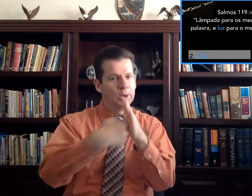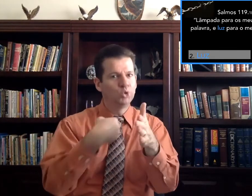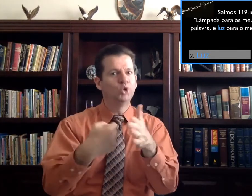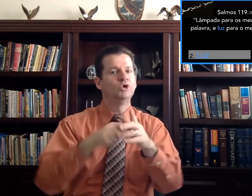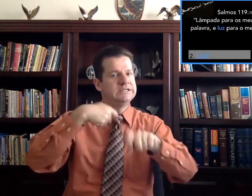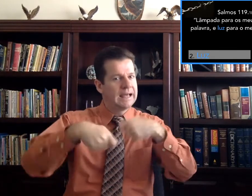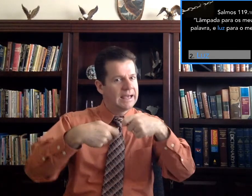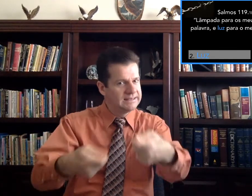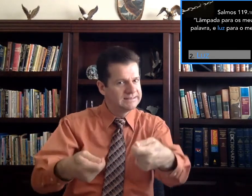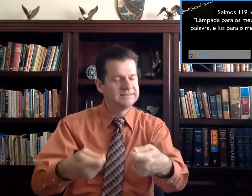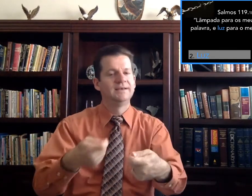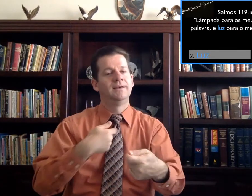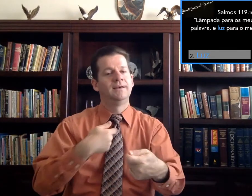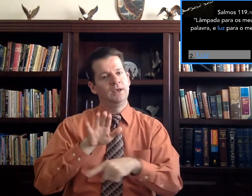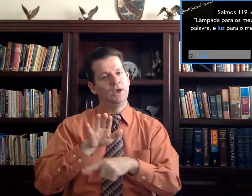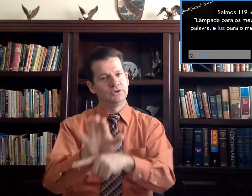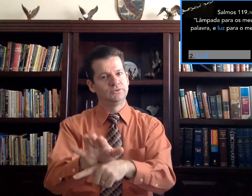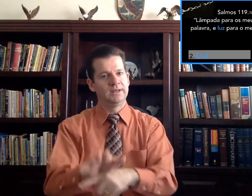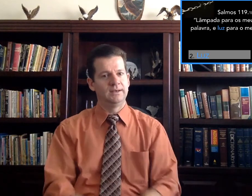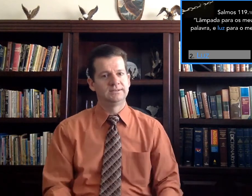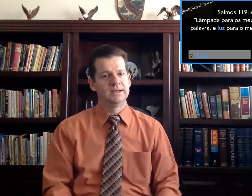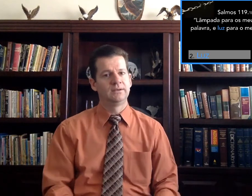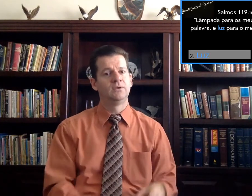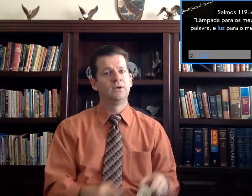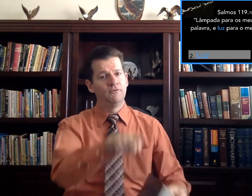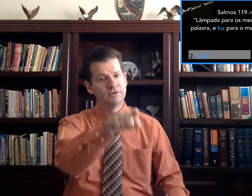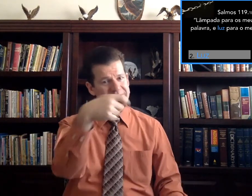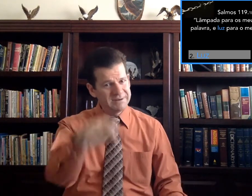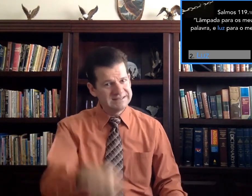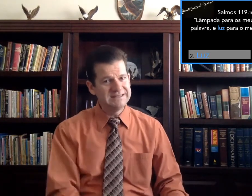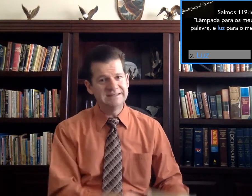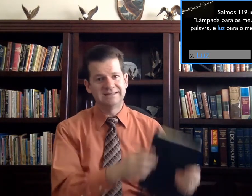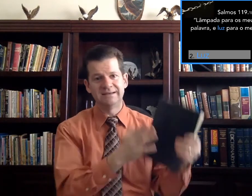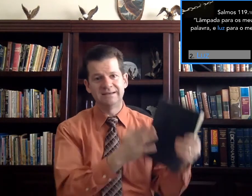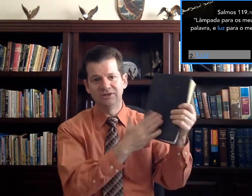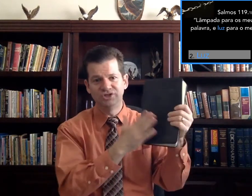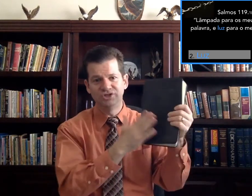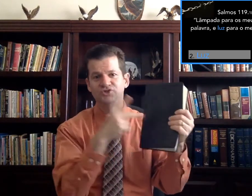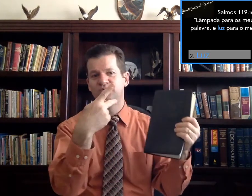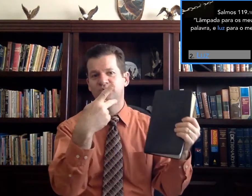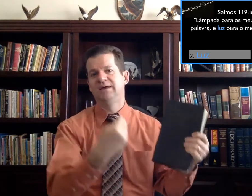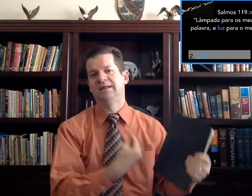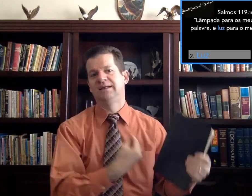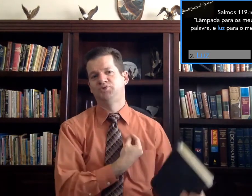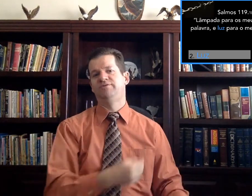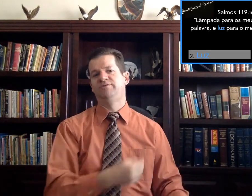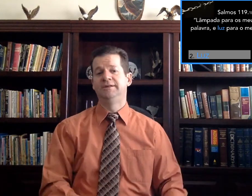Perguntou sinais e eu ajudei, certo? Você precisa disso na sua vida.